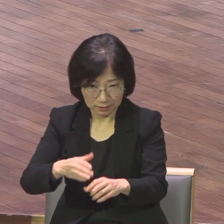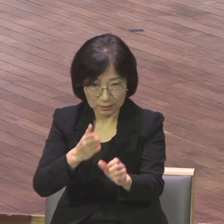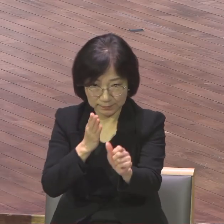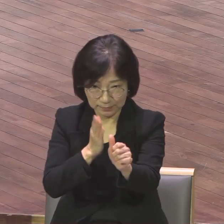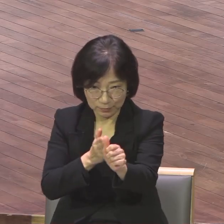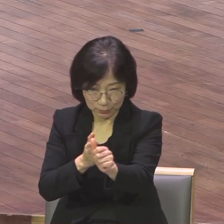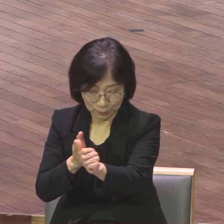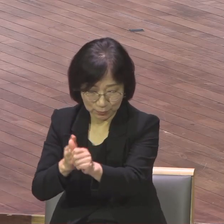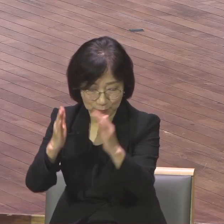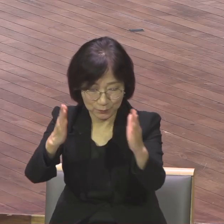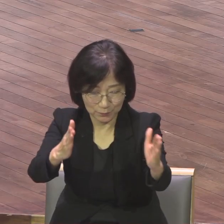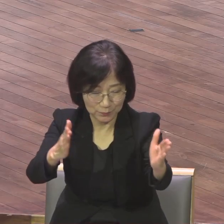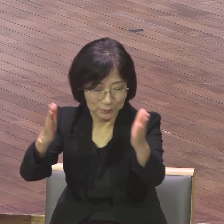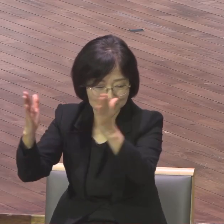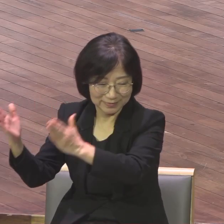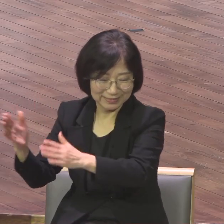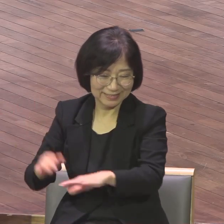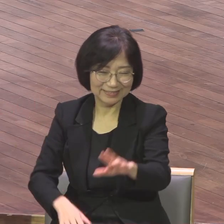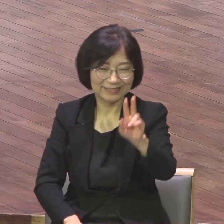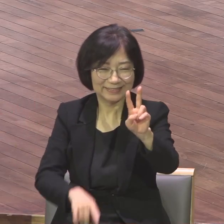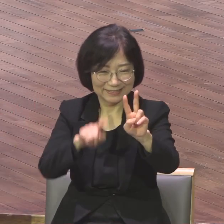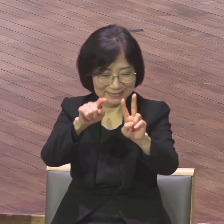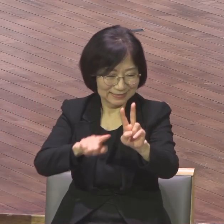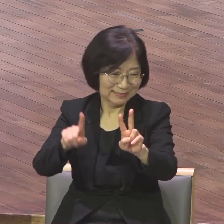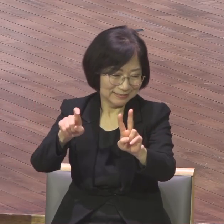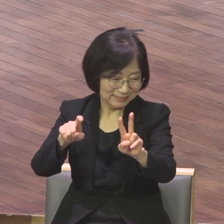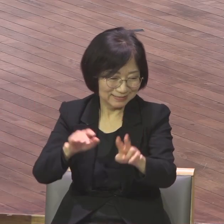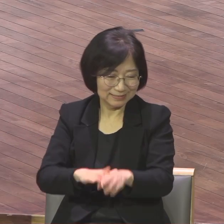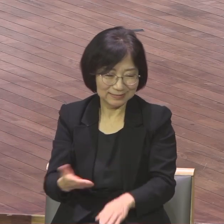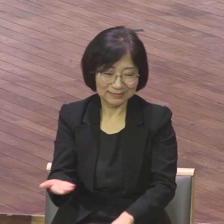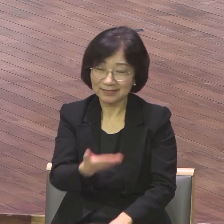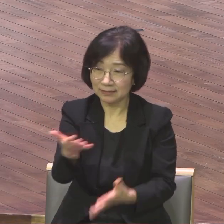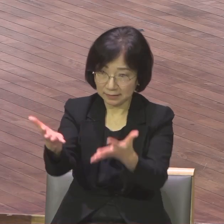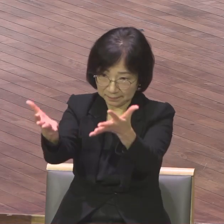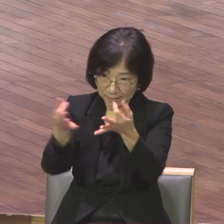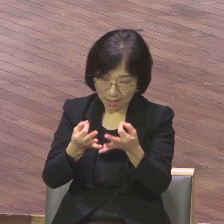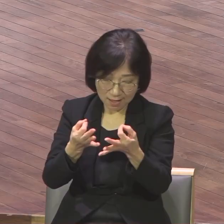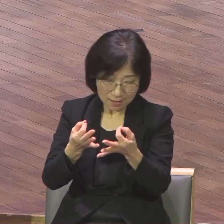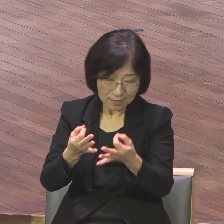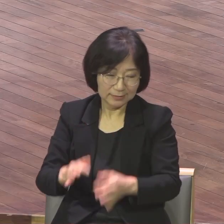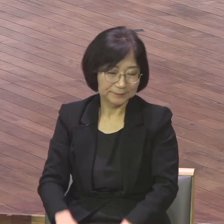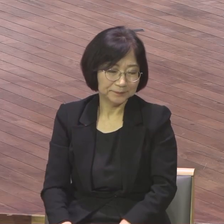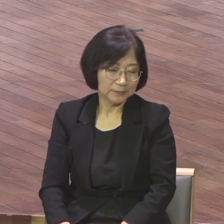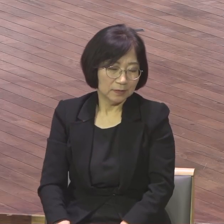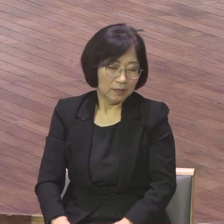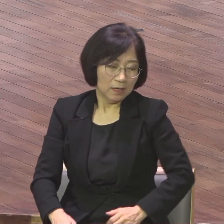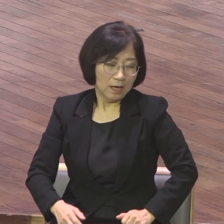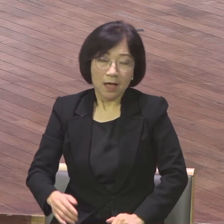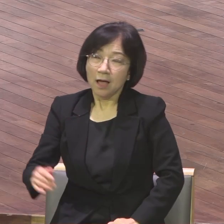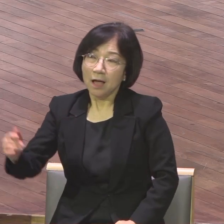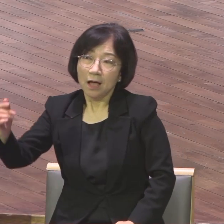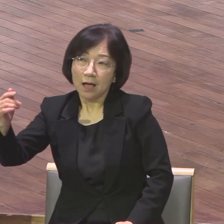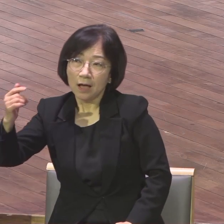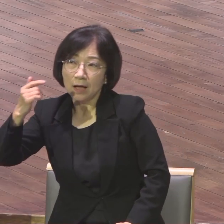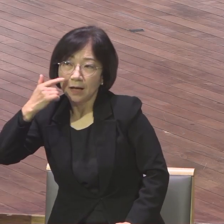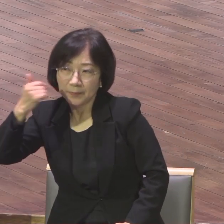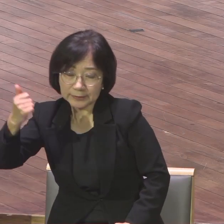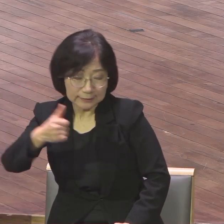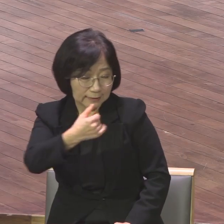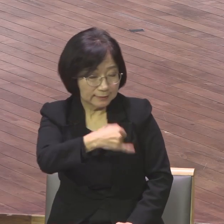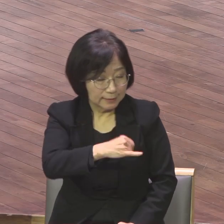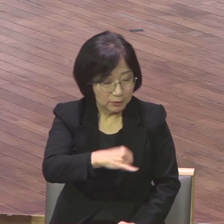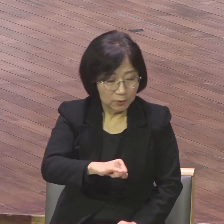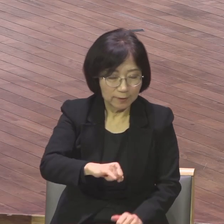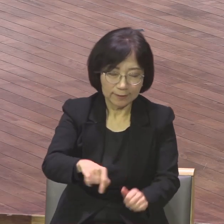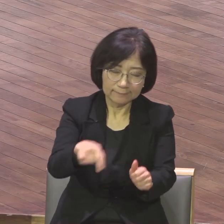아는 바와 같이 우리가 너희 각 사람에게 아버지가 자기 자녀에게 하듯 건면하고